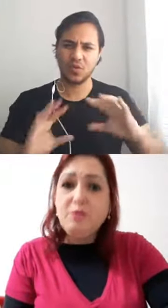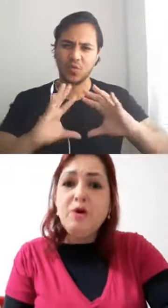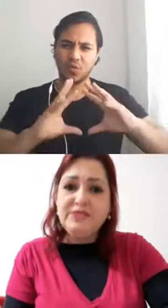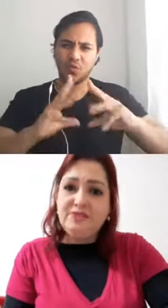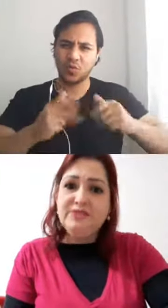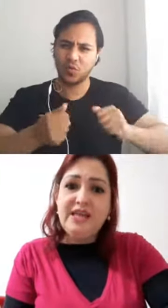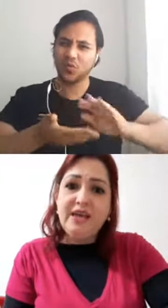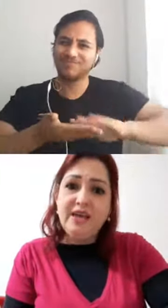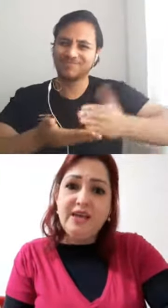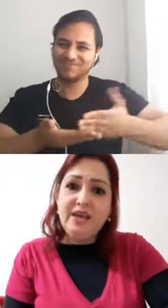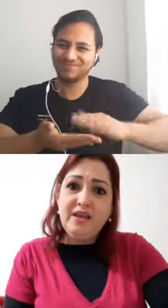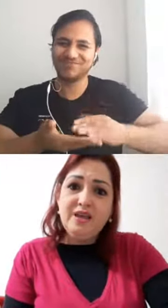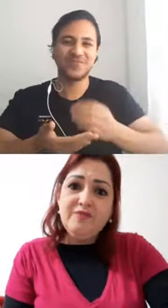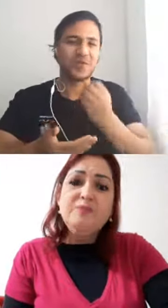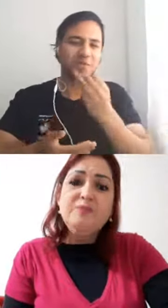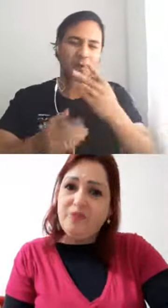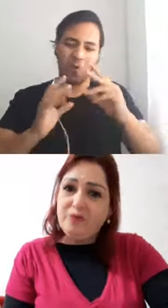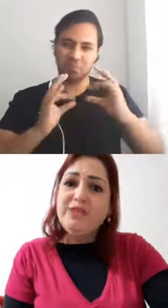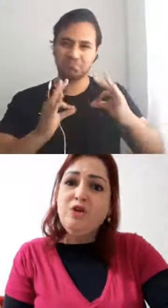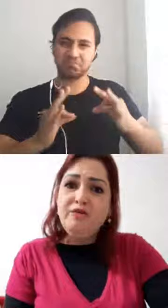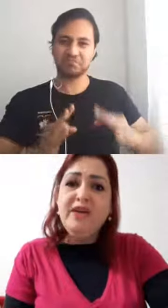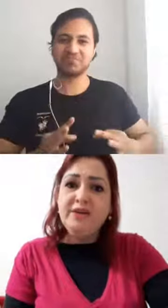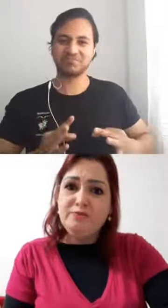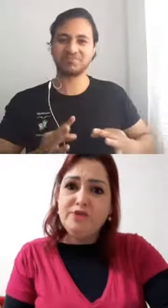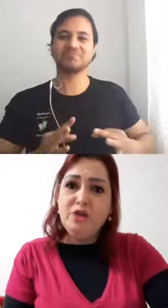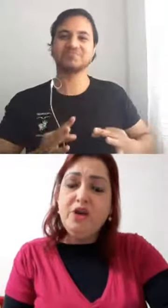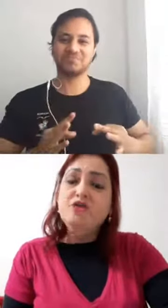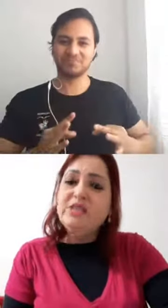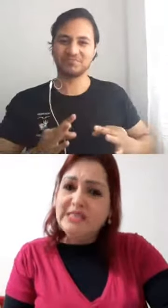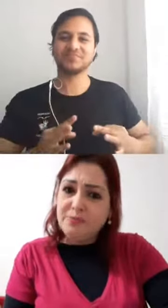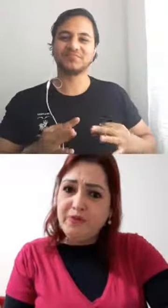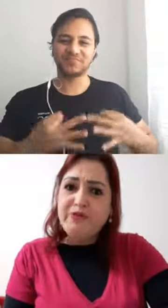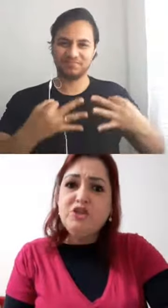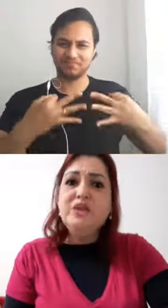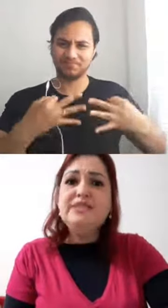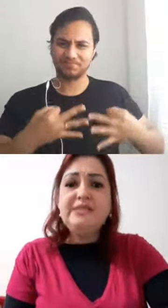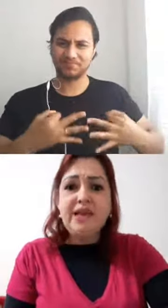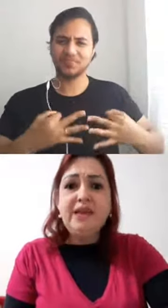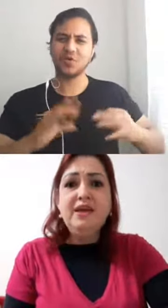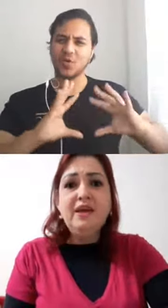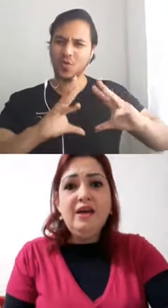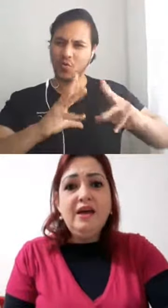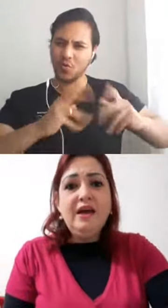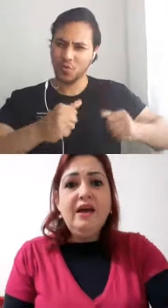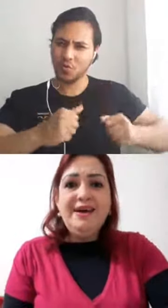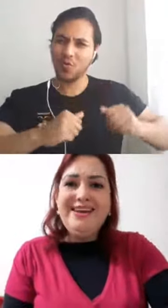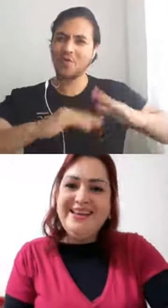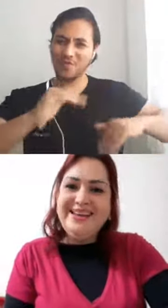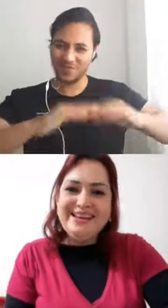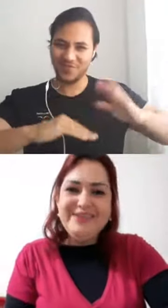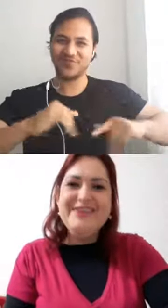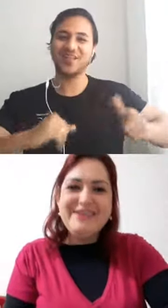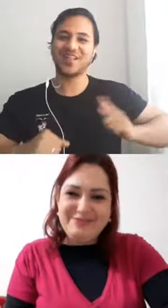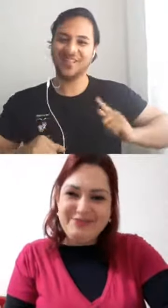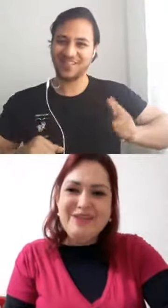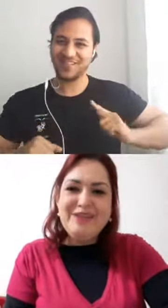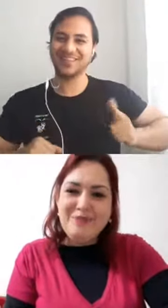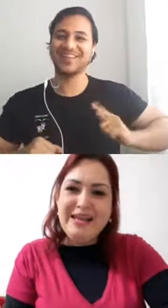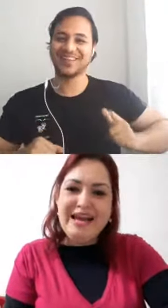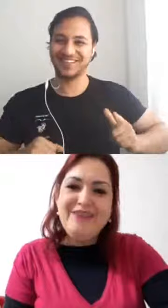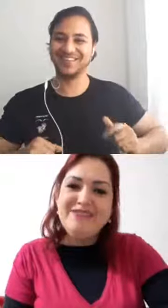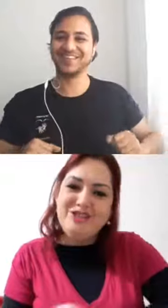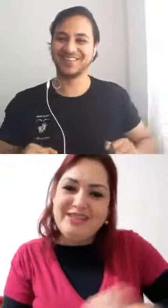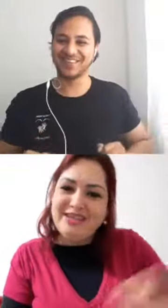são bonzinhos, né? Vamos e convenhamos. Todas as profissões têm, eu vou falar